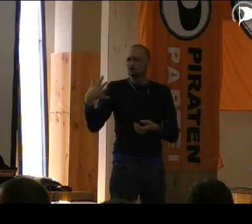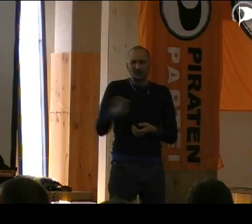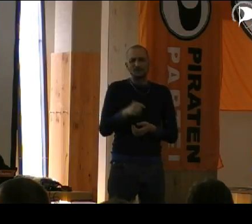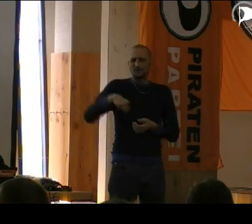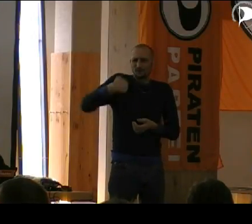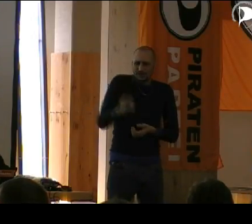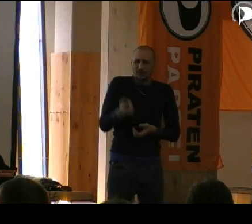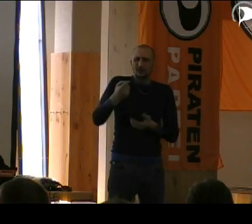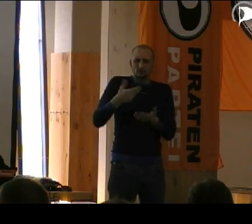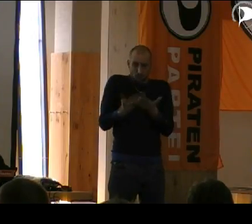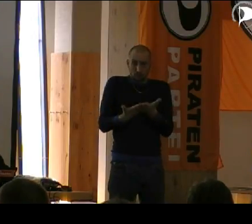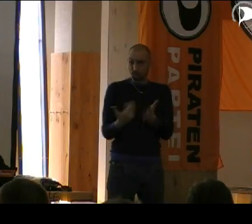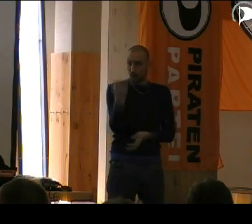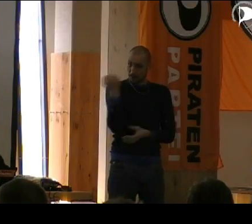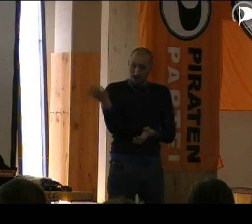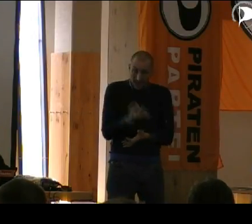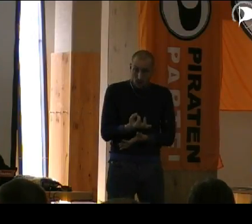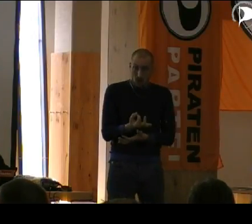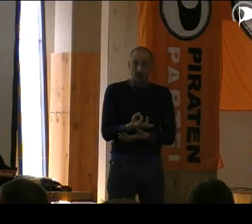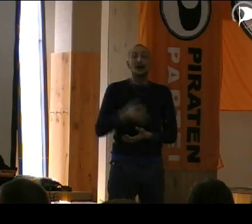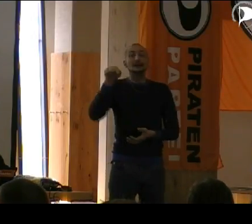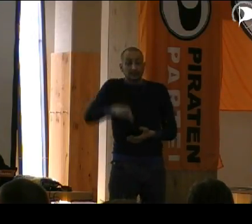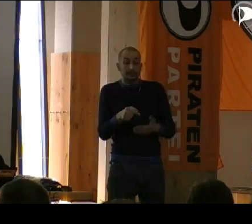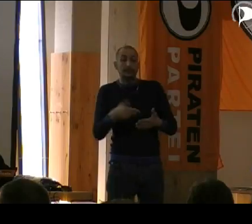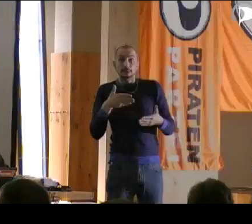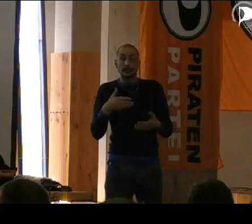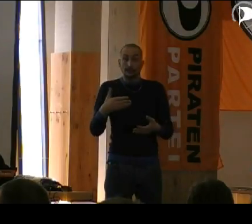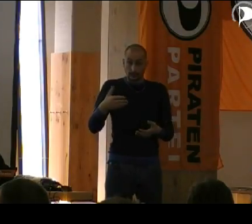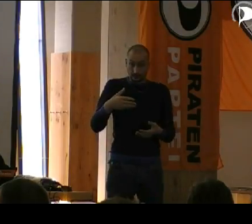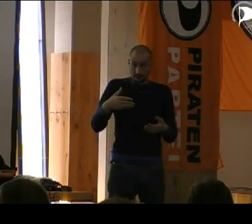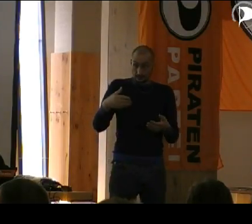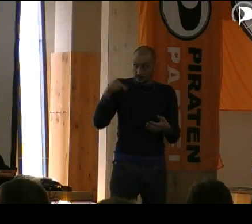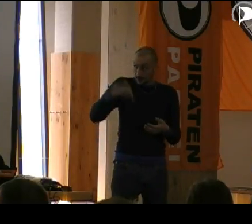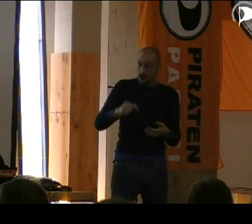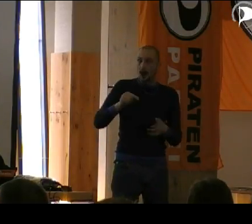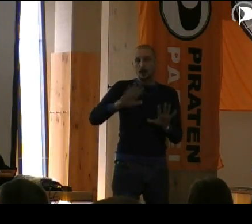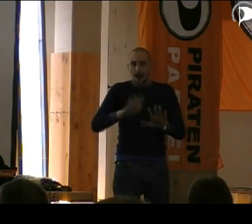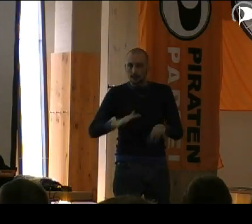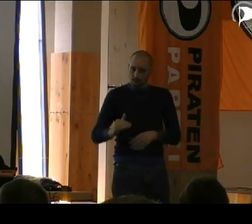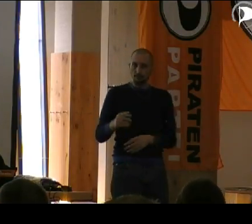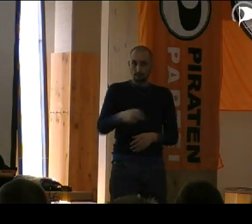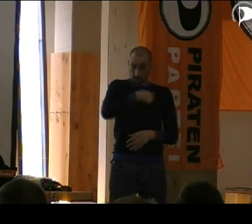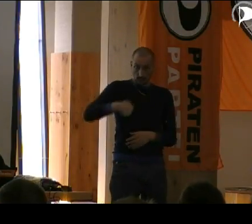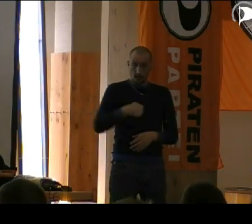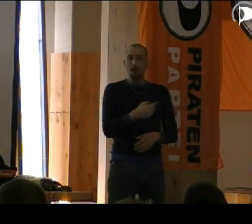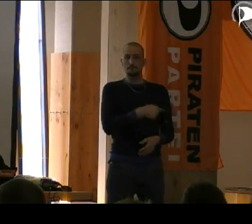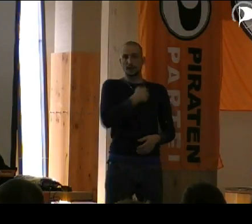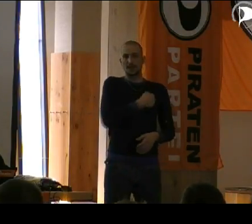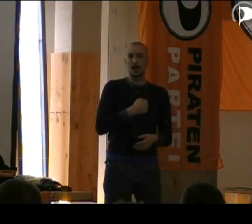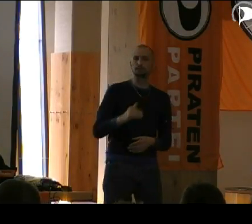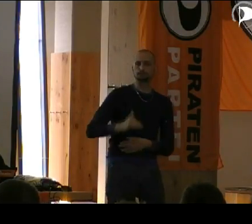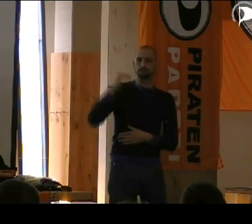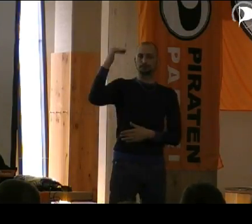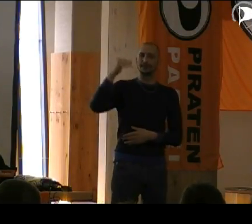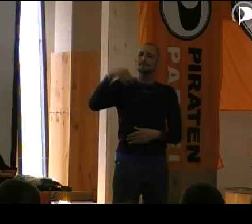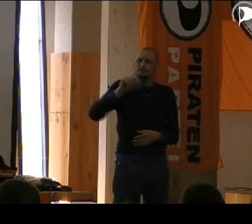intensität brauchen wir sind jetzt irgendwo angekommen wir sind jetzt keine jugendlichen mehr wissen langsam erwachsen geworden aber ein bisschen mehr